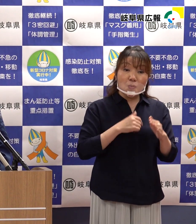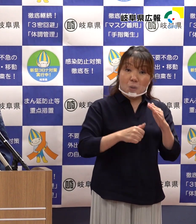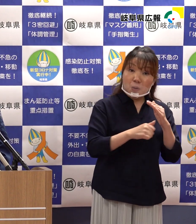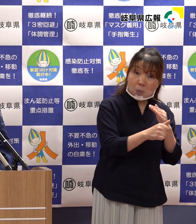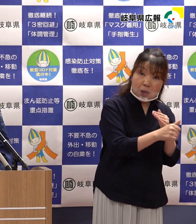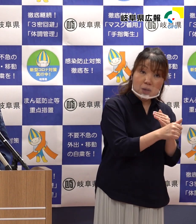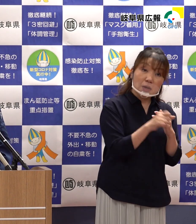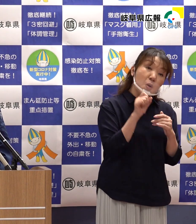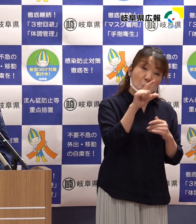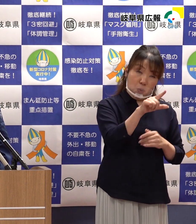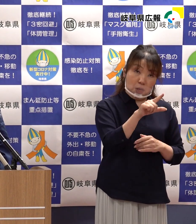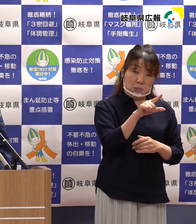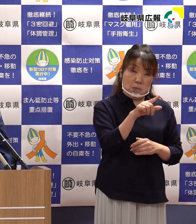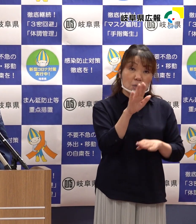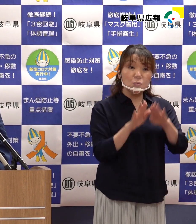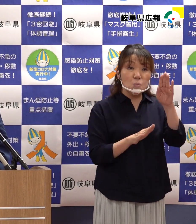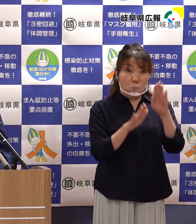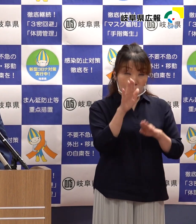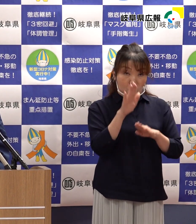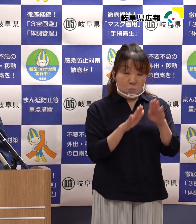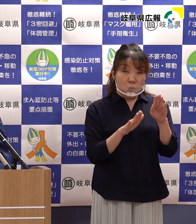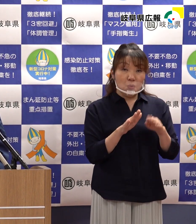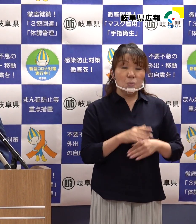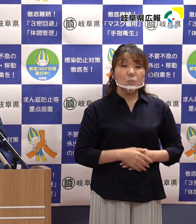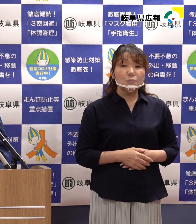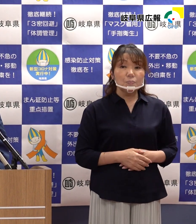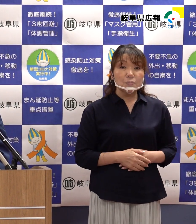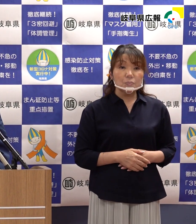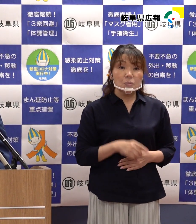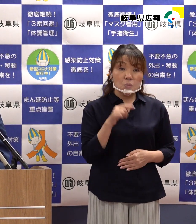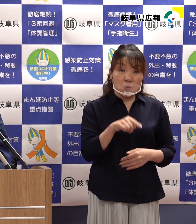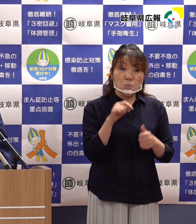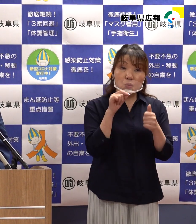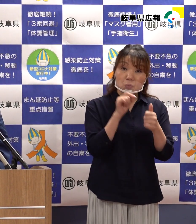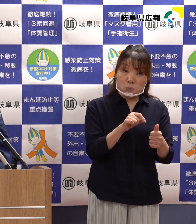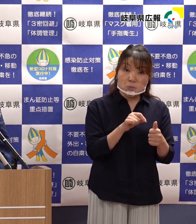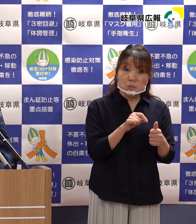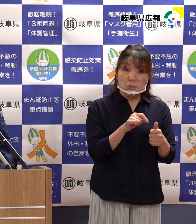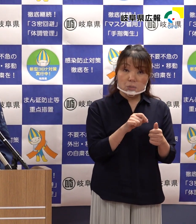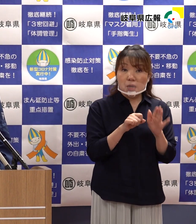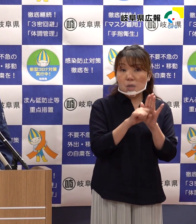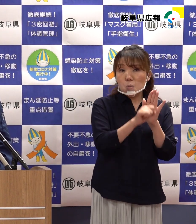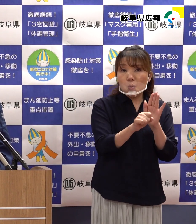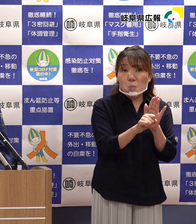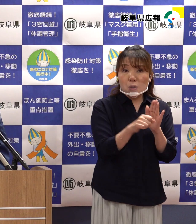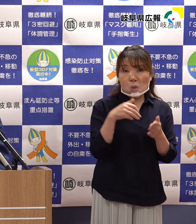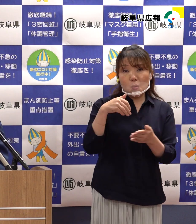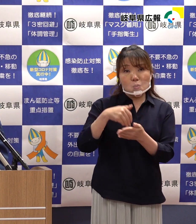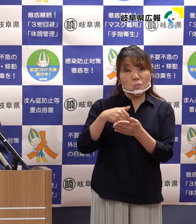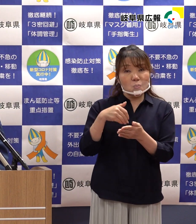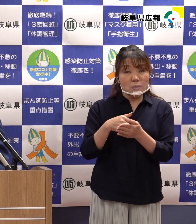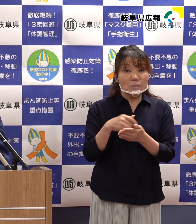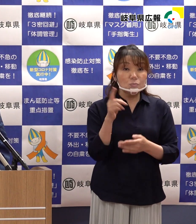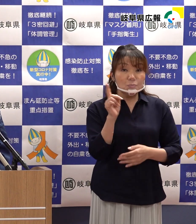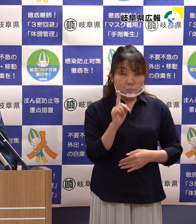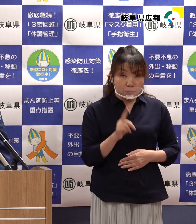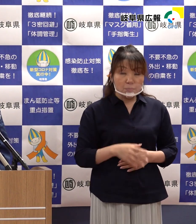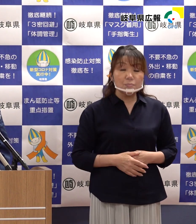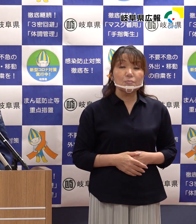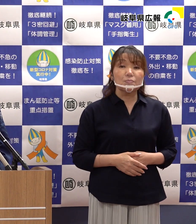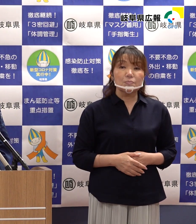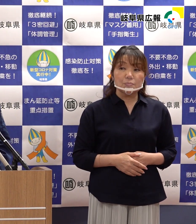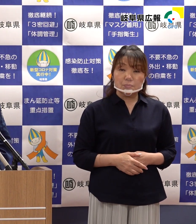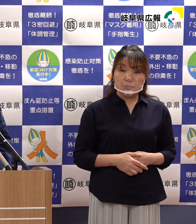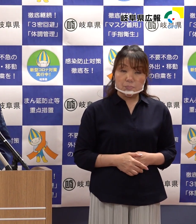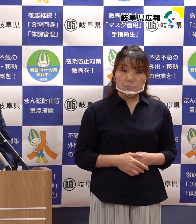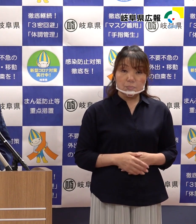たりとか、はいはい、そういう状況であって、まあ、この措置によってこう どういった効果をこう求めていくというふうに